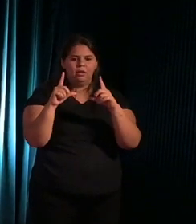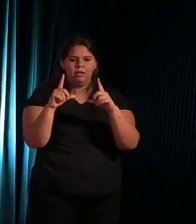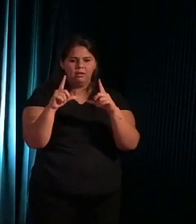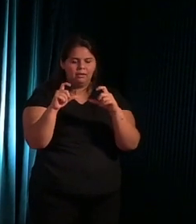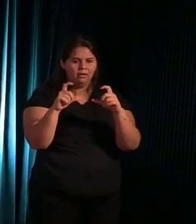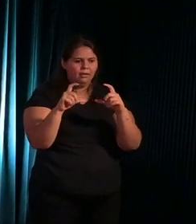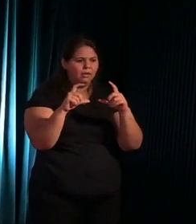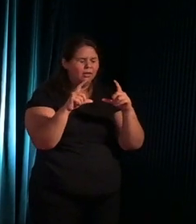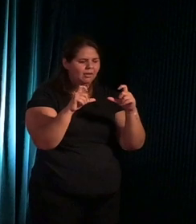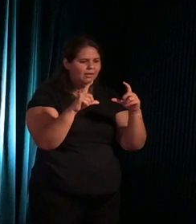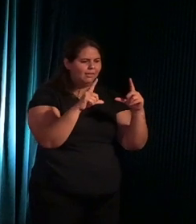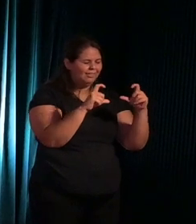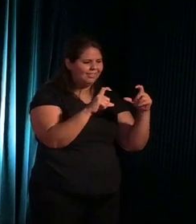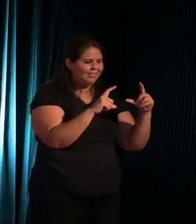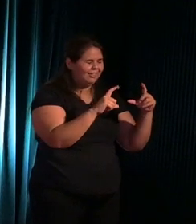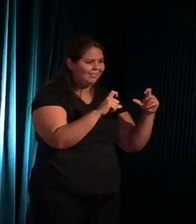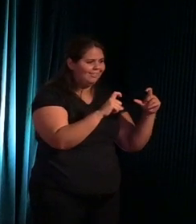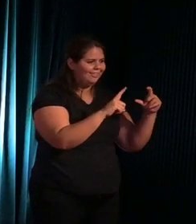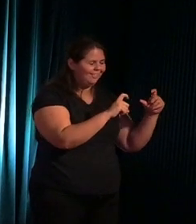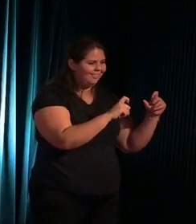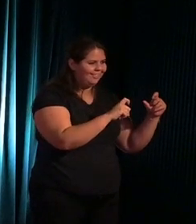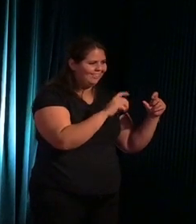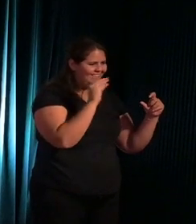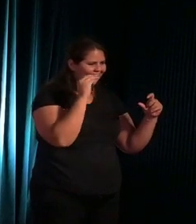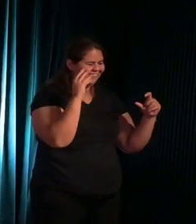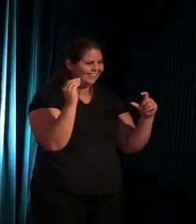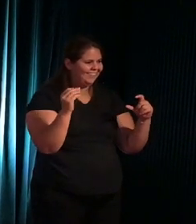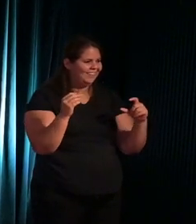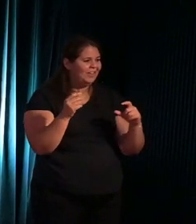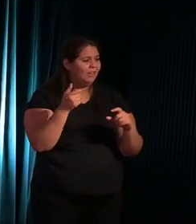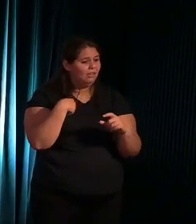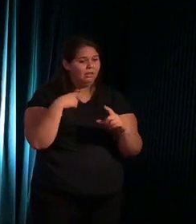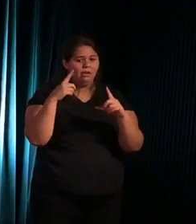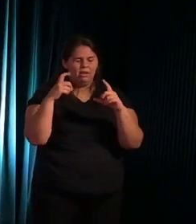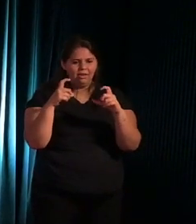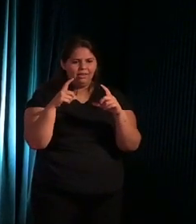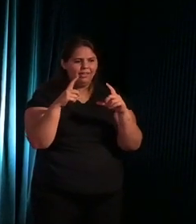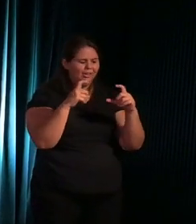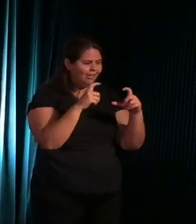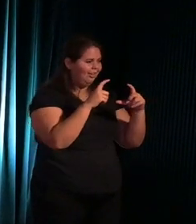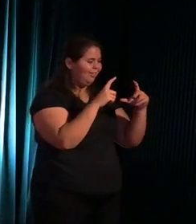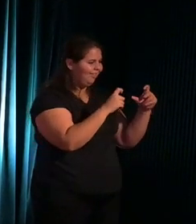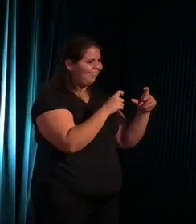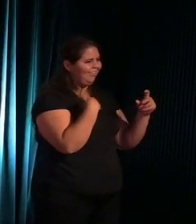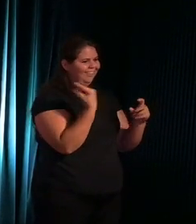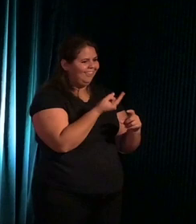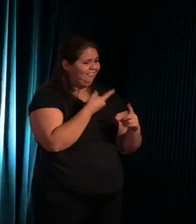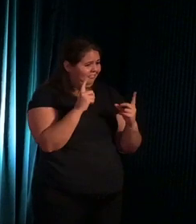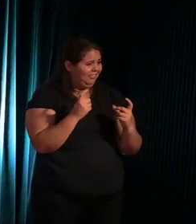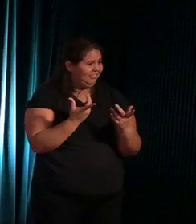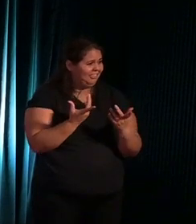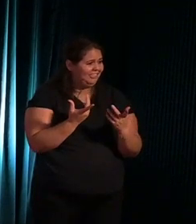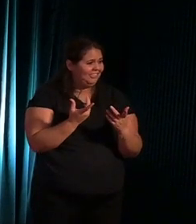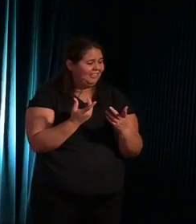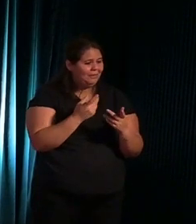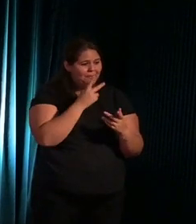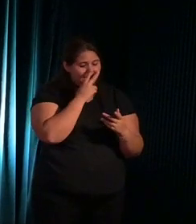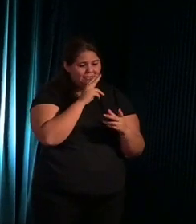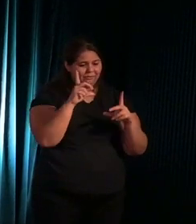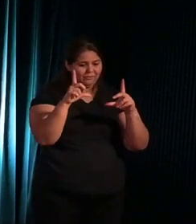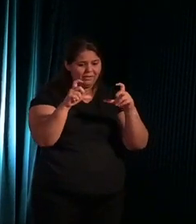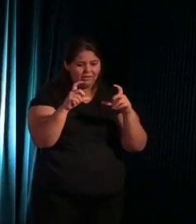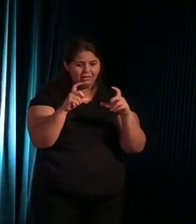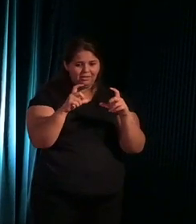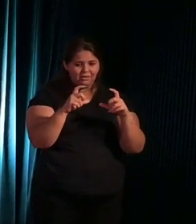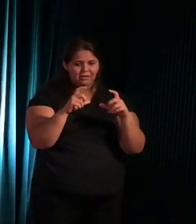piscar de olhos. A cada piscada a gente está fotografando. Né? A fotografia entrou